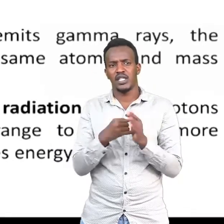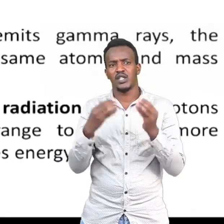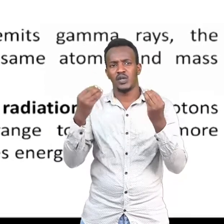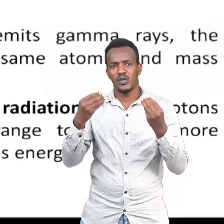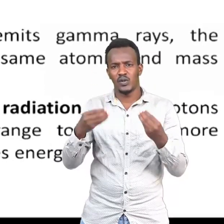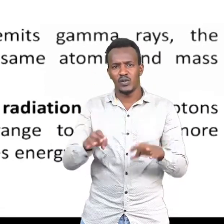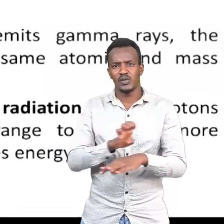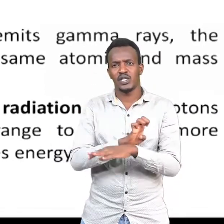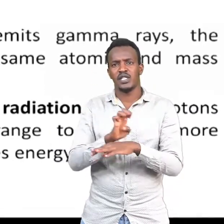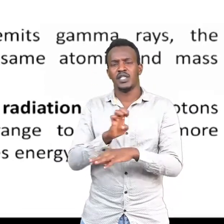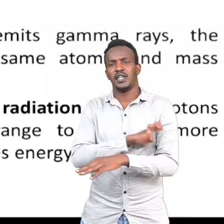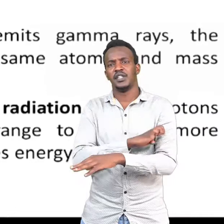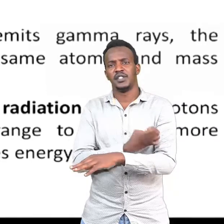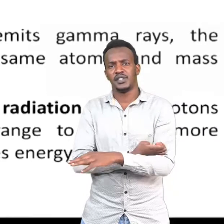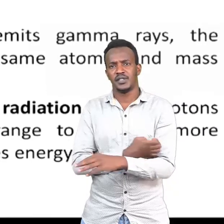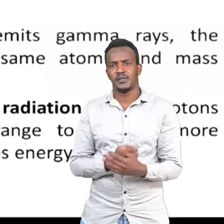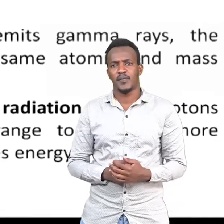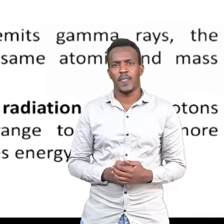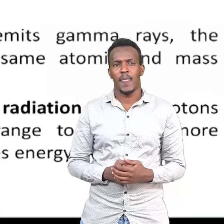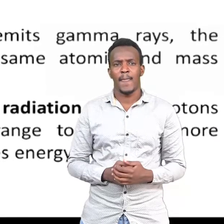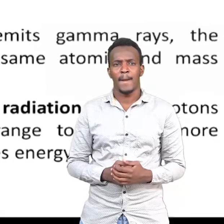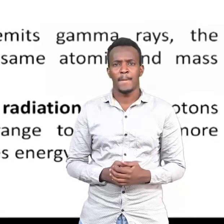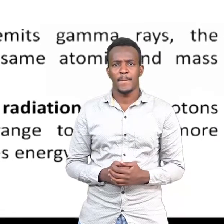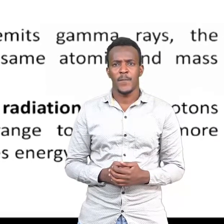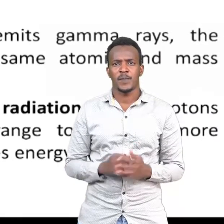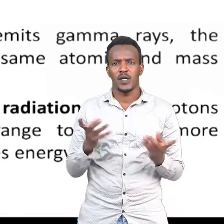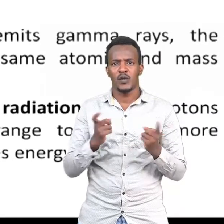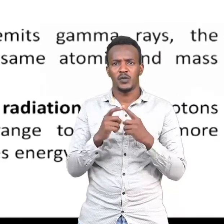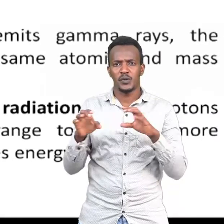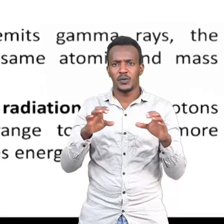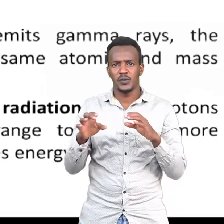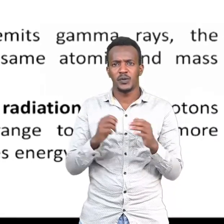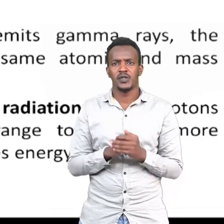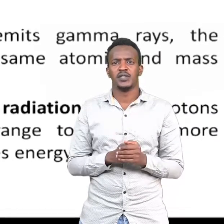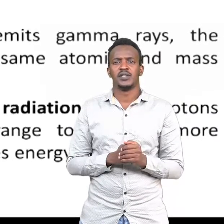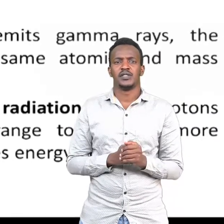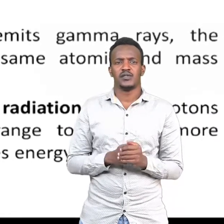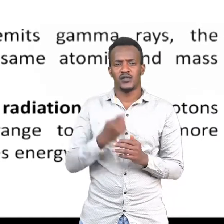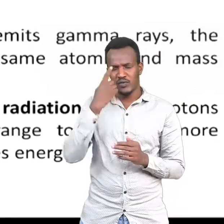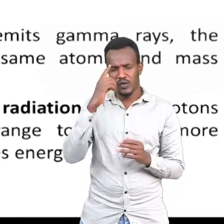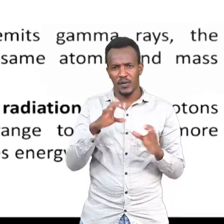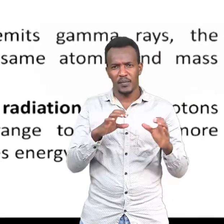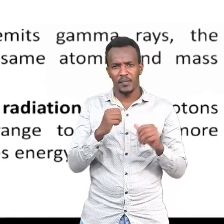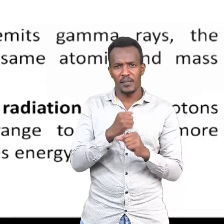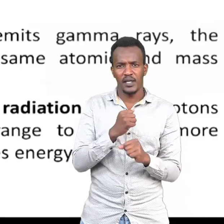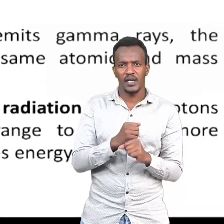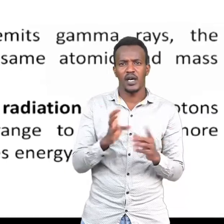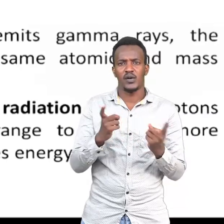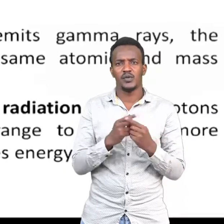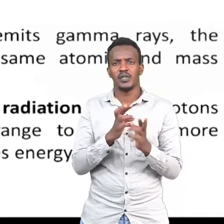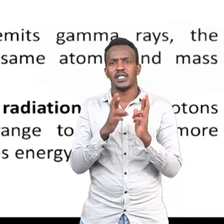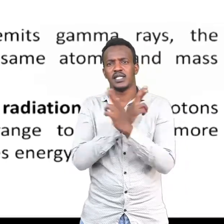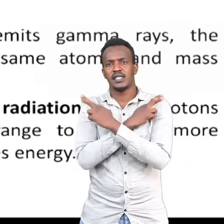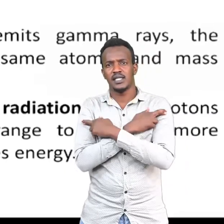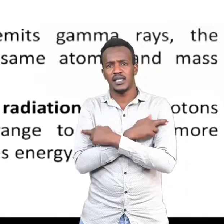weeyaan mid markaasi unstable ah say markaasi uu sameeyo radiation waa in markaasi ay saarto waxa ay u sameeyo markaasi stable ay u